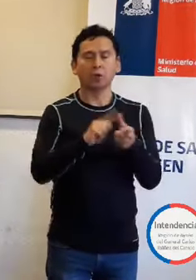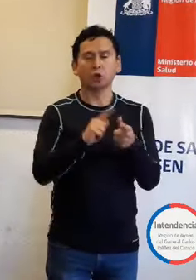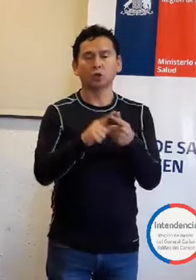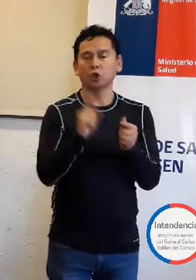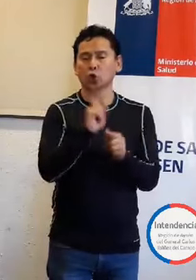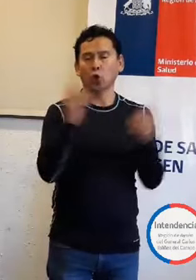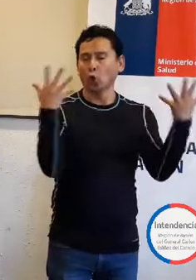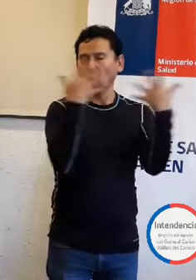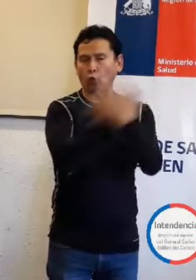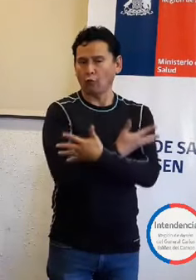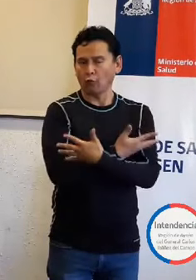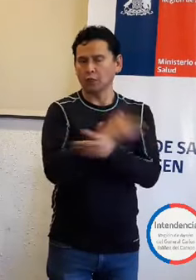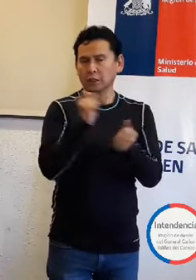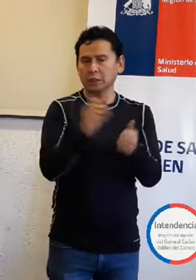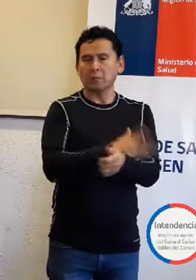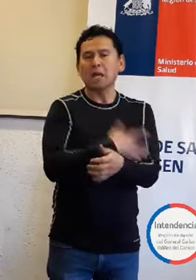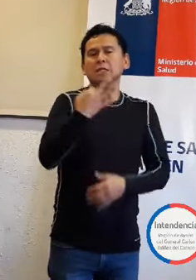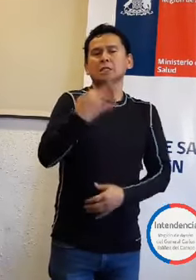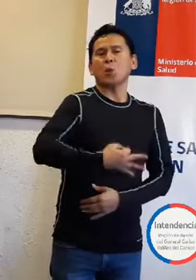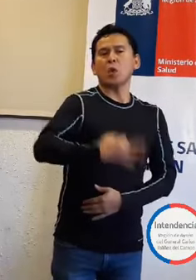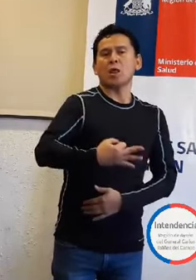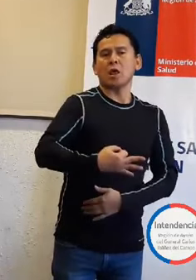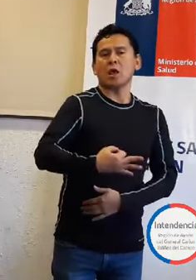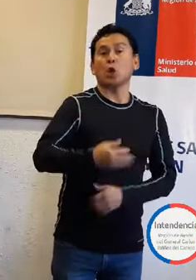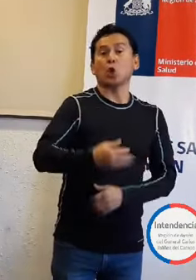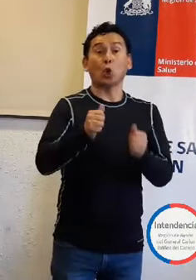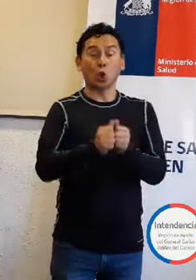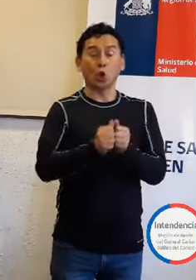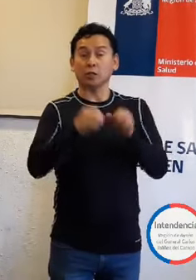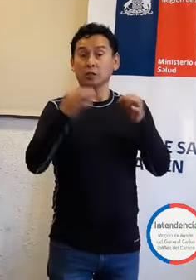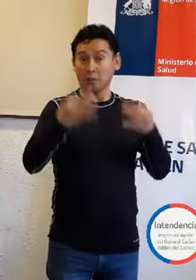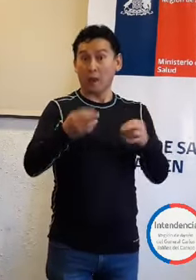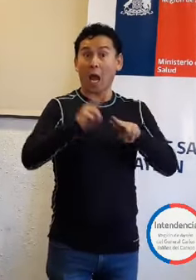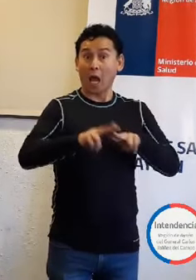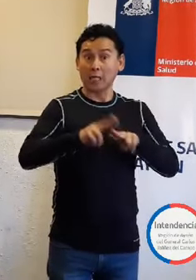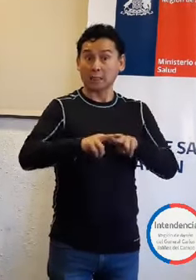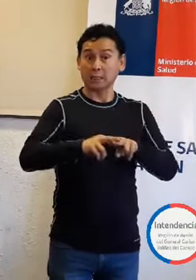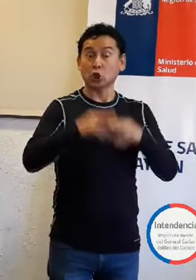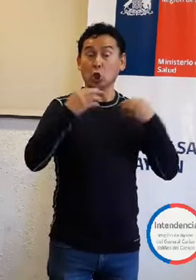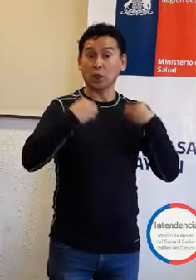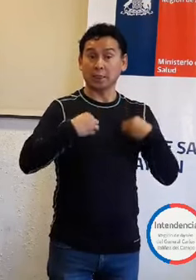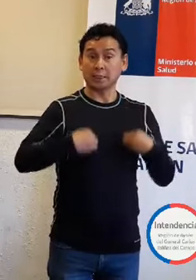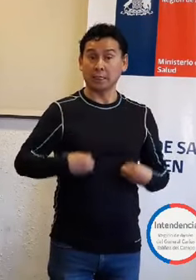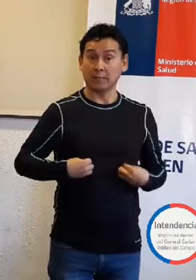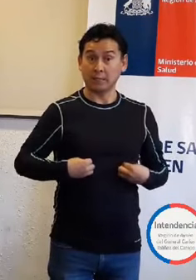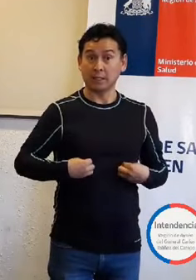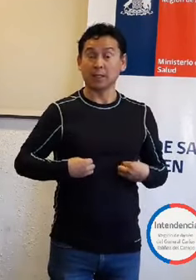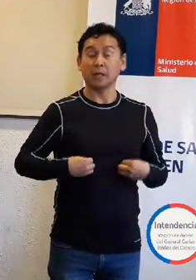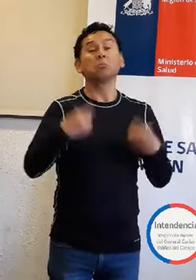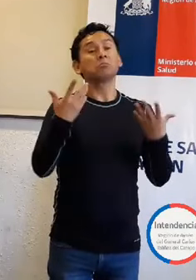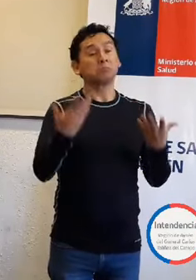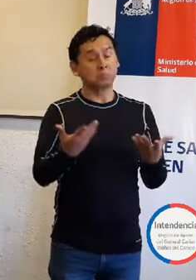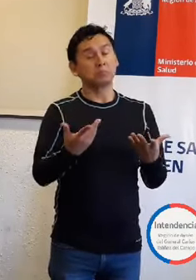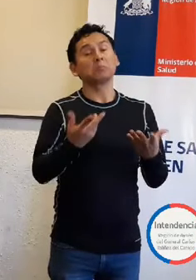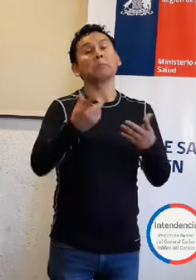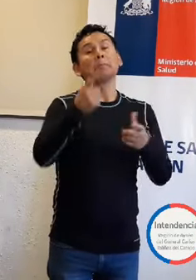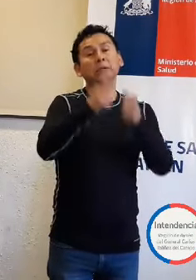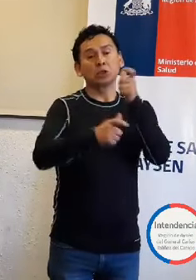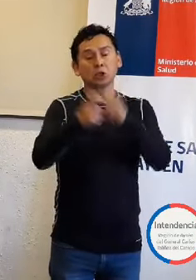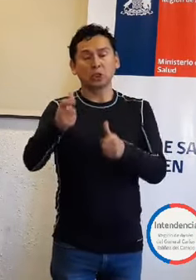confundamos falsas sensaciones de seguridad con efectivamente estar realizando la toma del examen a pacientes que efectivamente